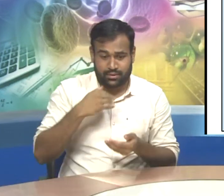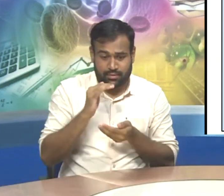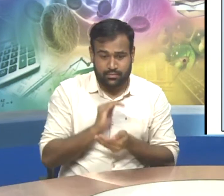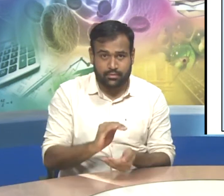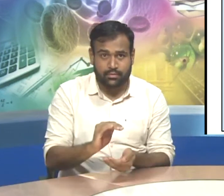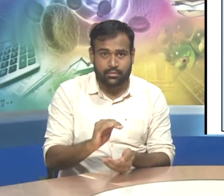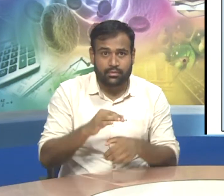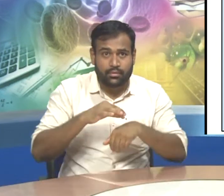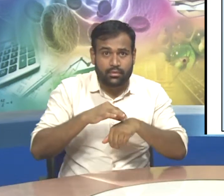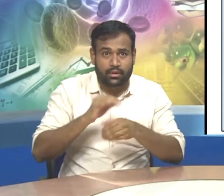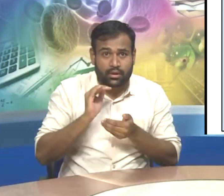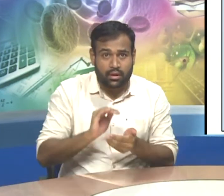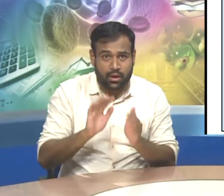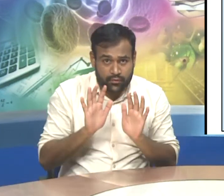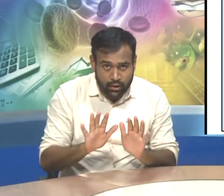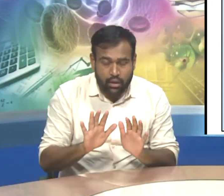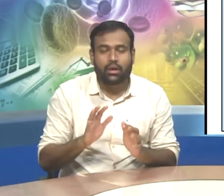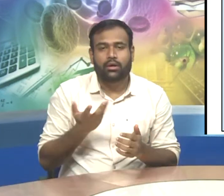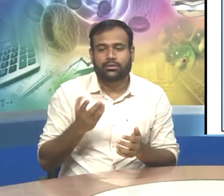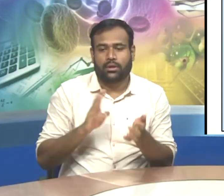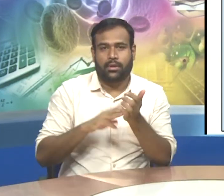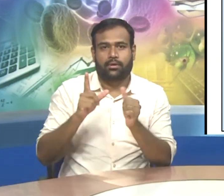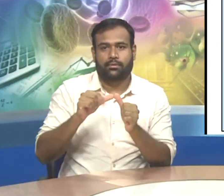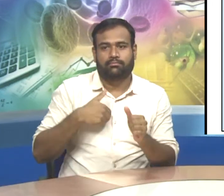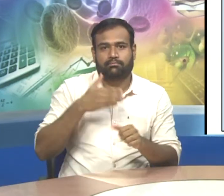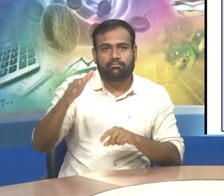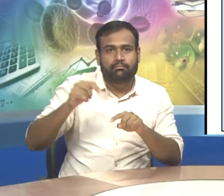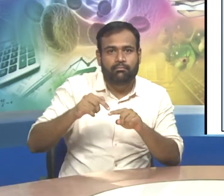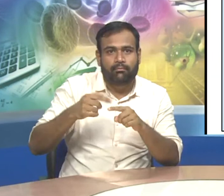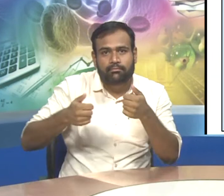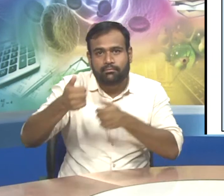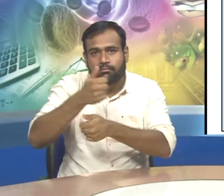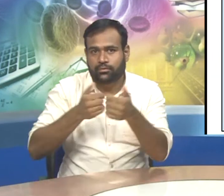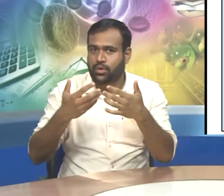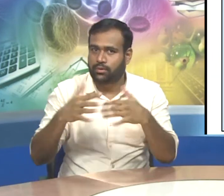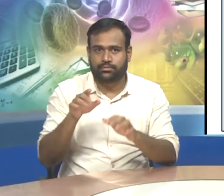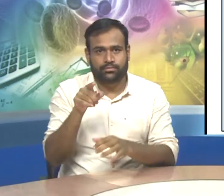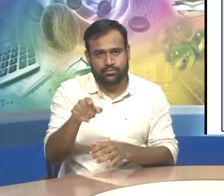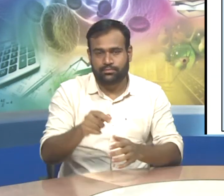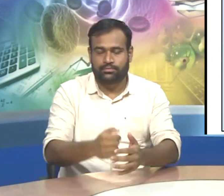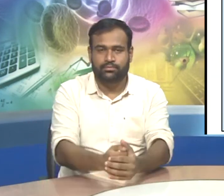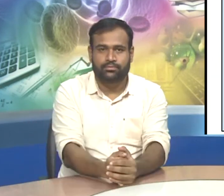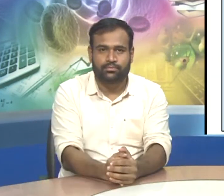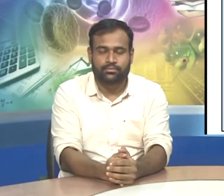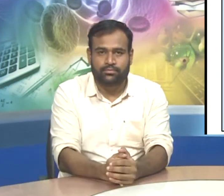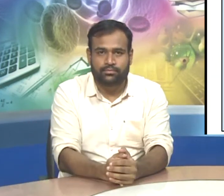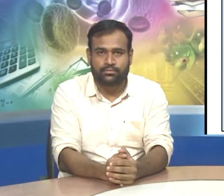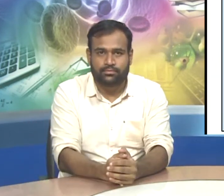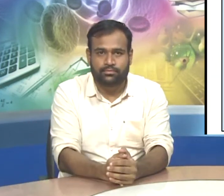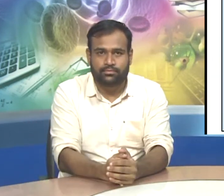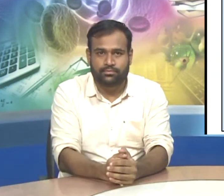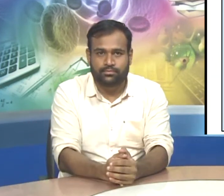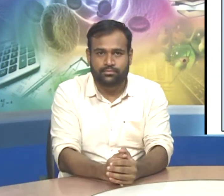of a member of Vidhan Parishad. In order to be a member of the Legislative